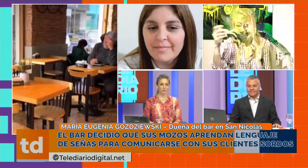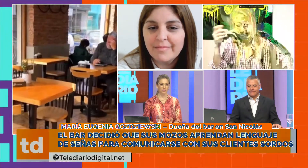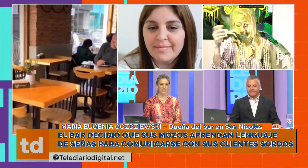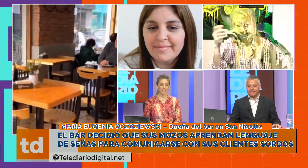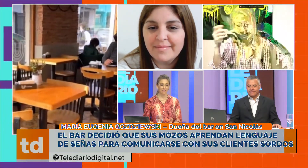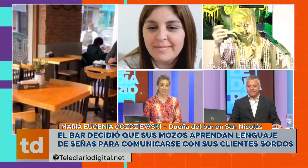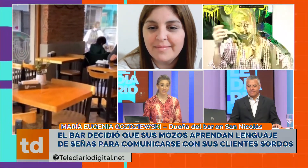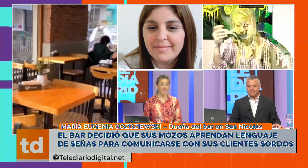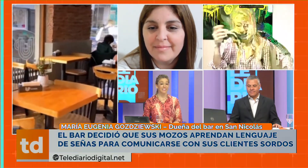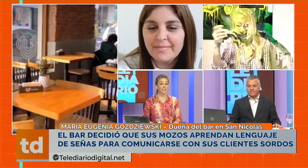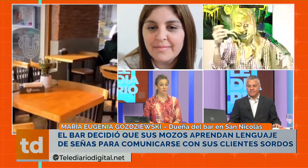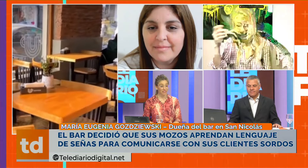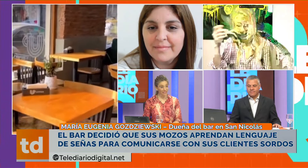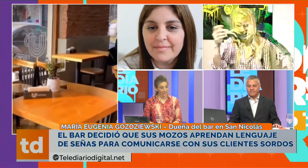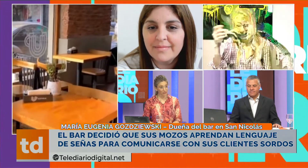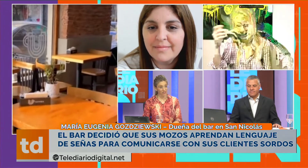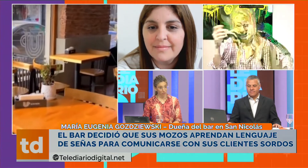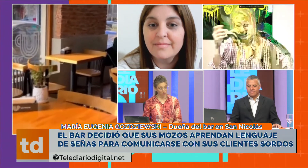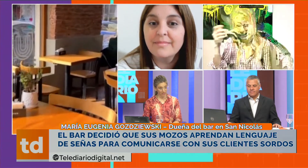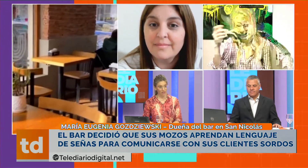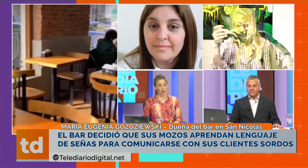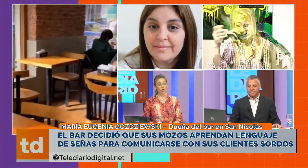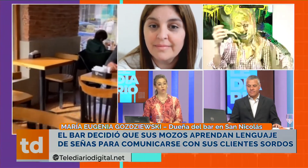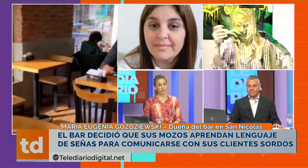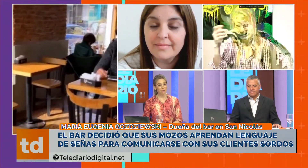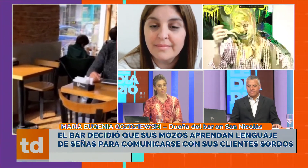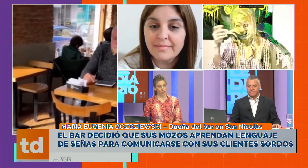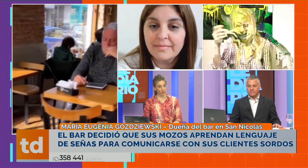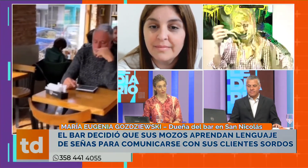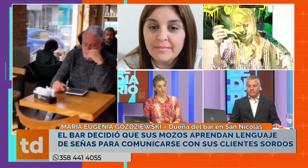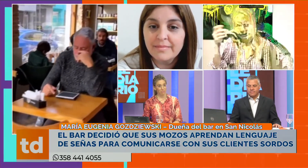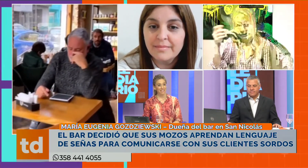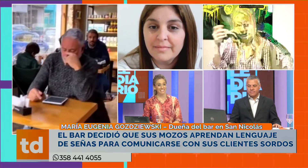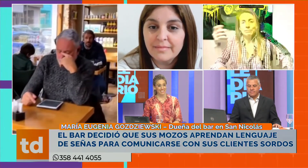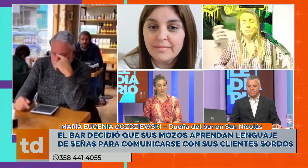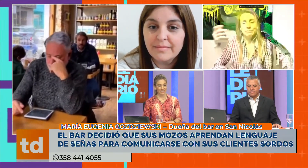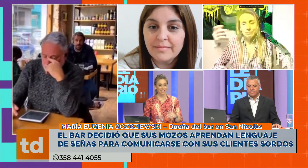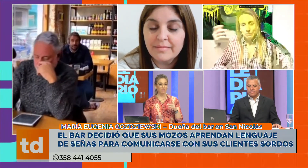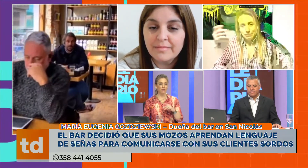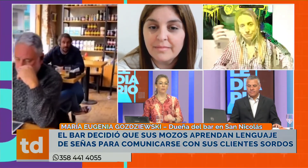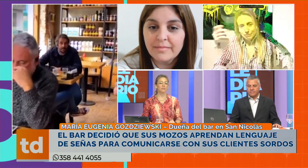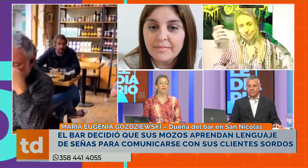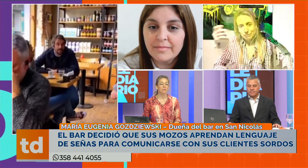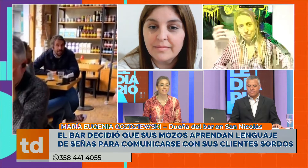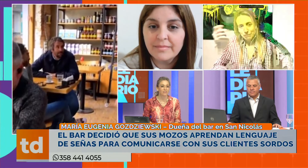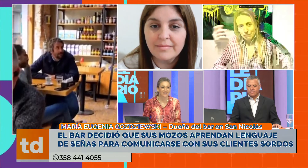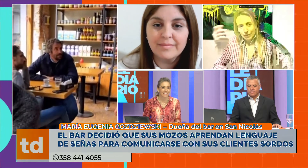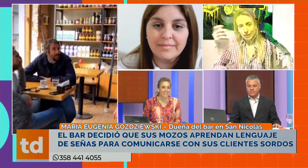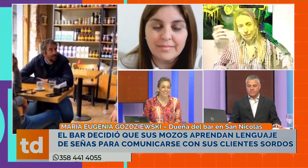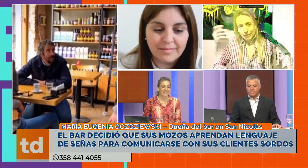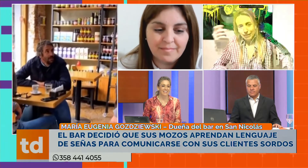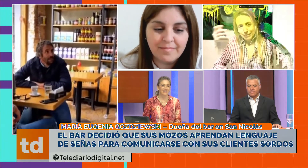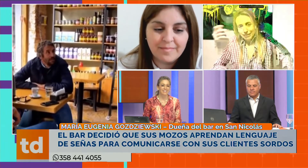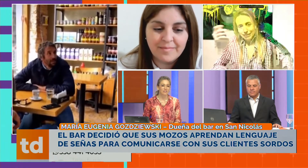repercusión increíble y tenemos entendido que después otros ámbitos también siguieron la iniciativa de ustedes, pero ya nos vas a contar